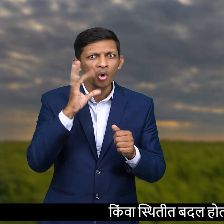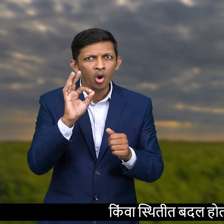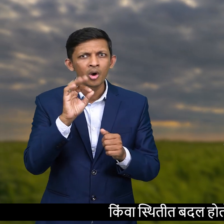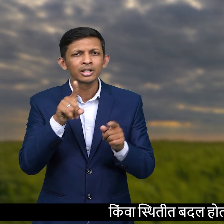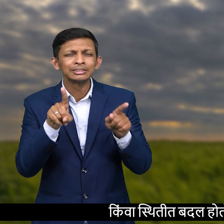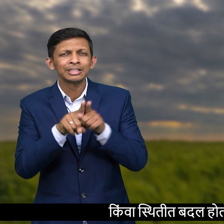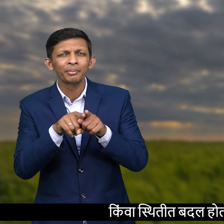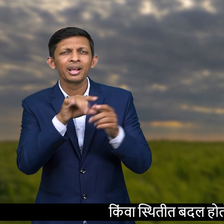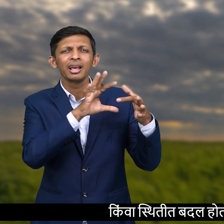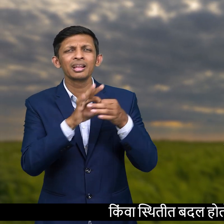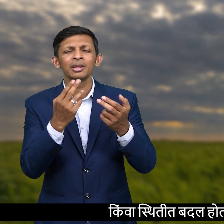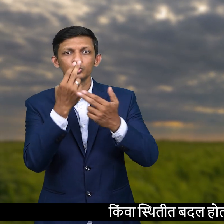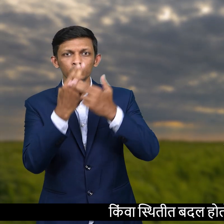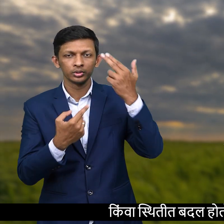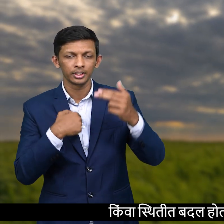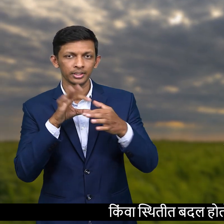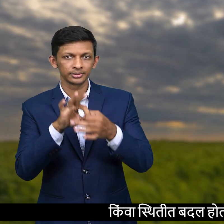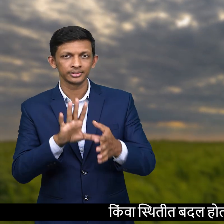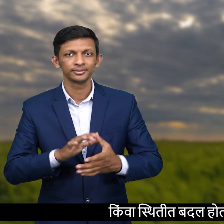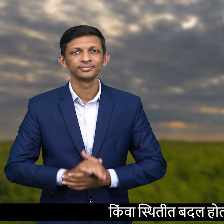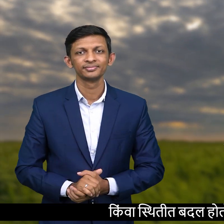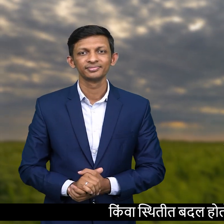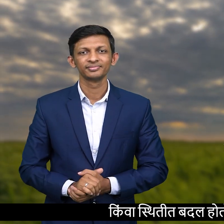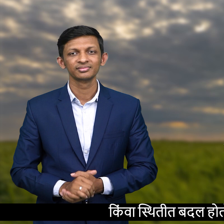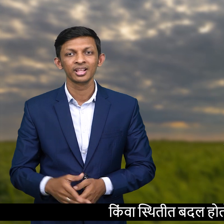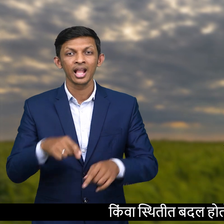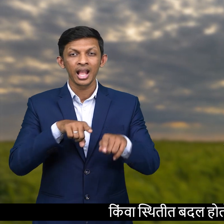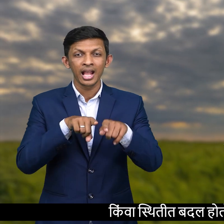परंतु त्याची रासायनिक रचना तीच राहते.